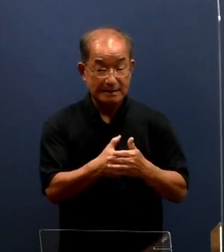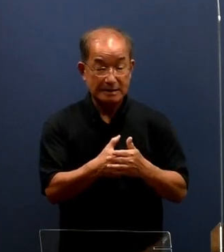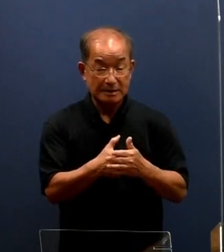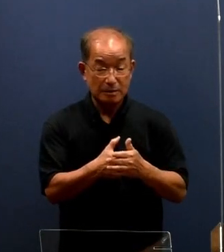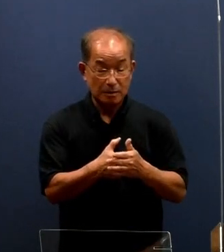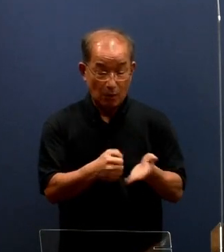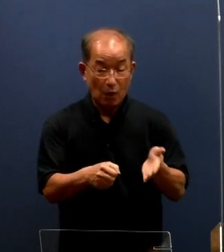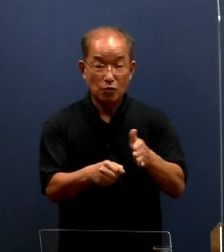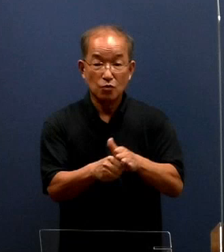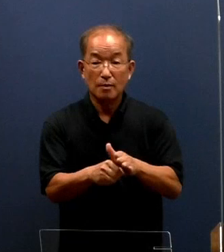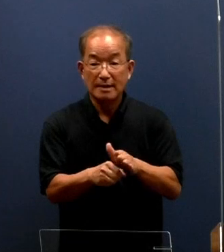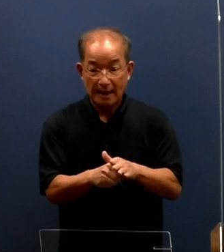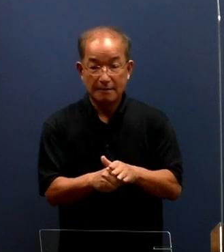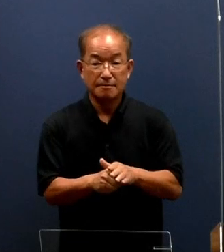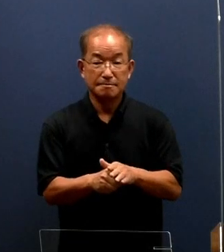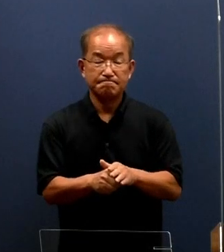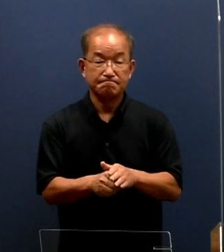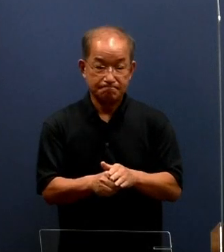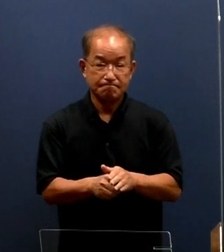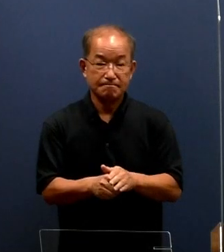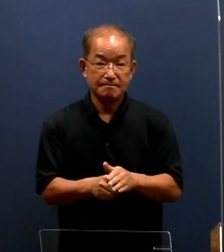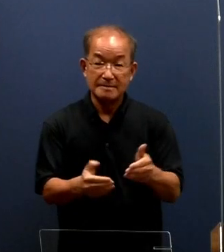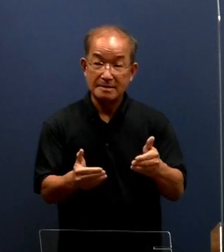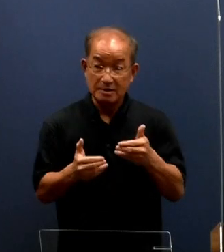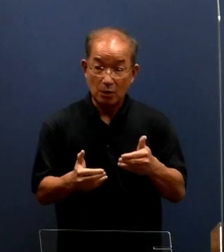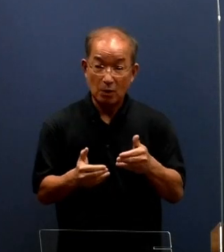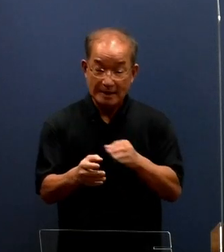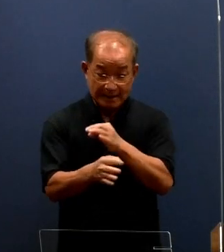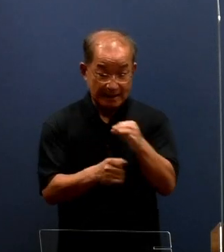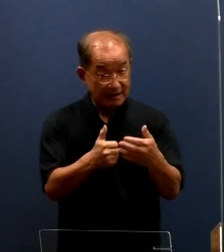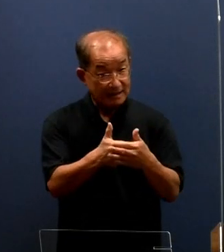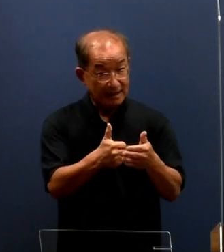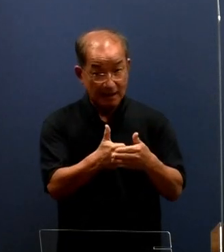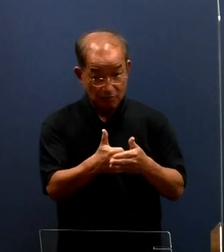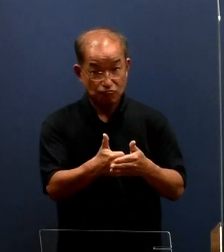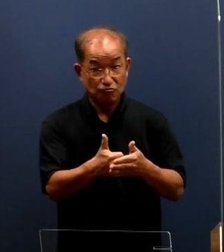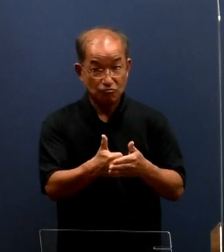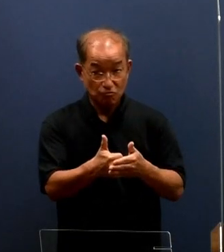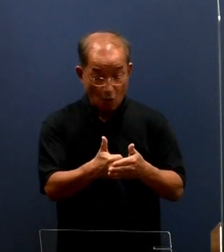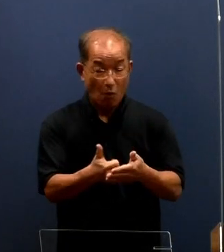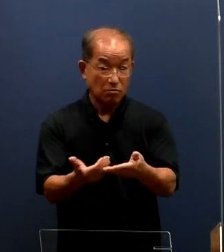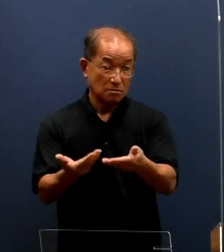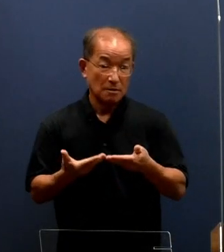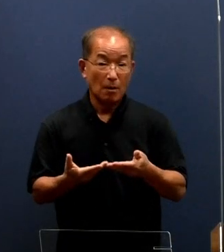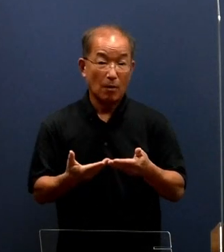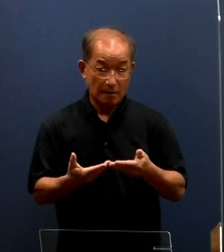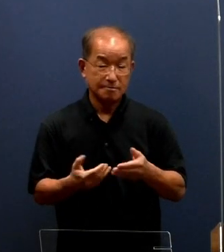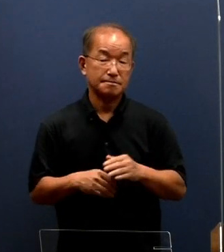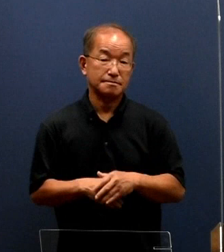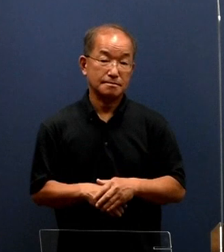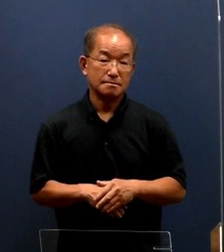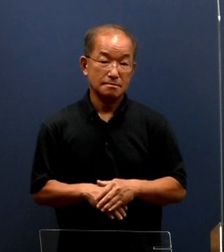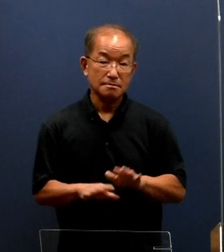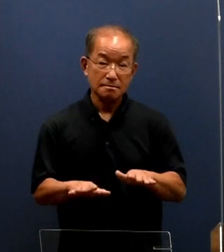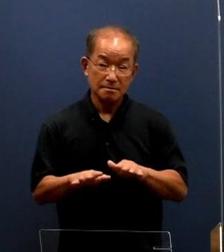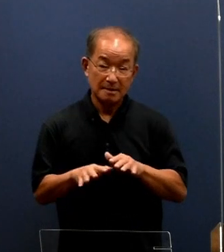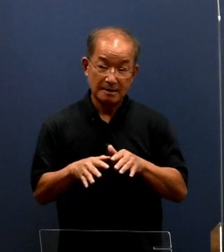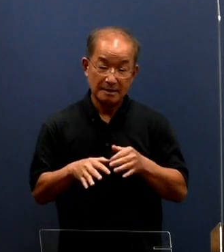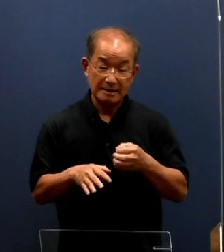て、必要な経済対策をきちんと実行してもらうと。おそらくこの感染状況です